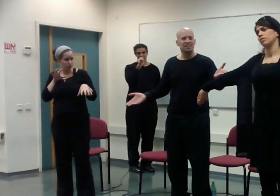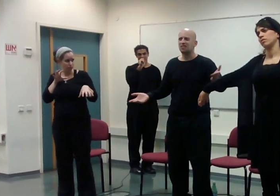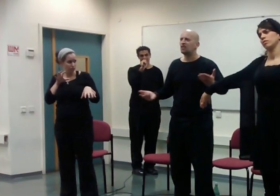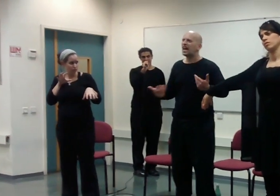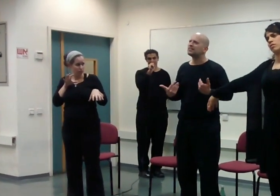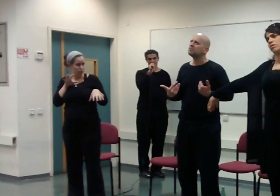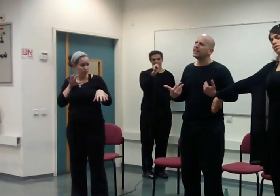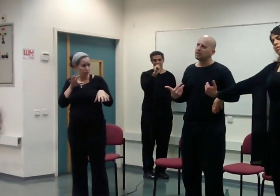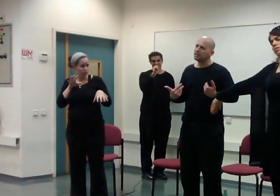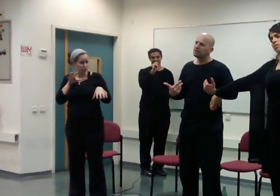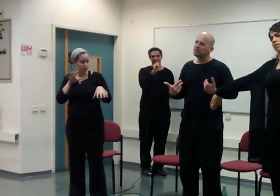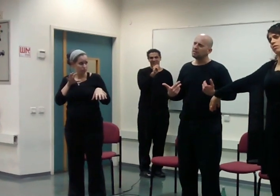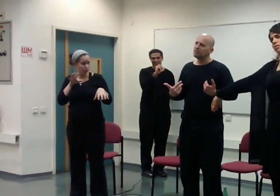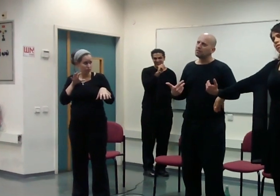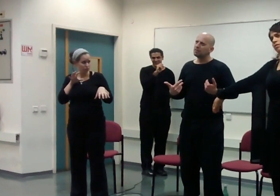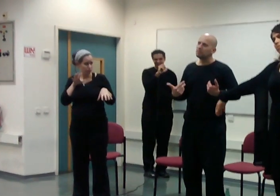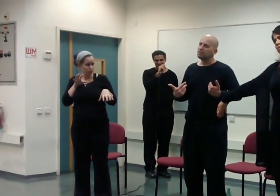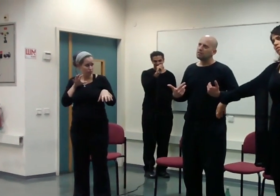לדחליל? או לעצמי?